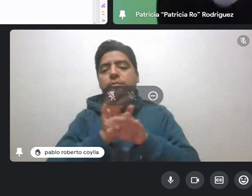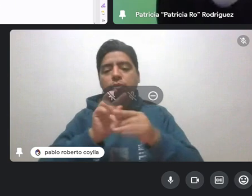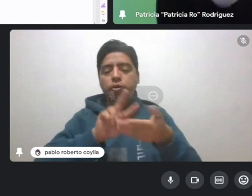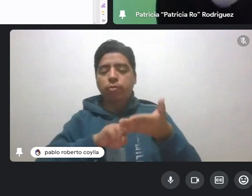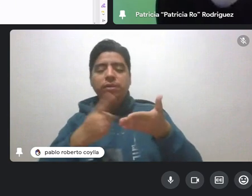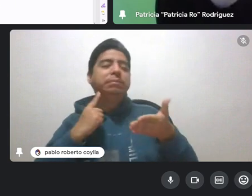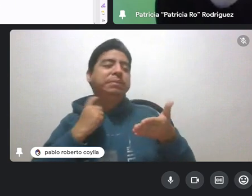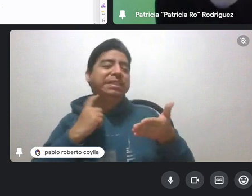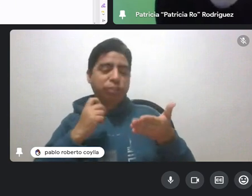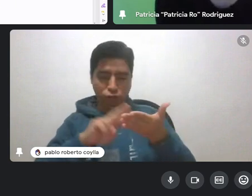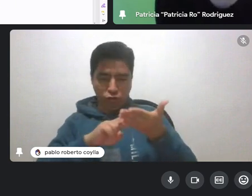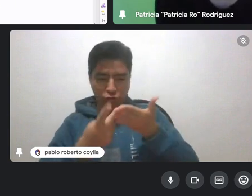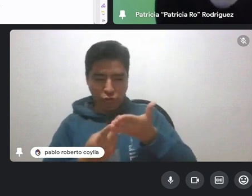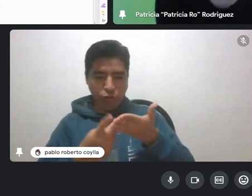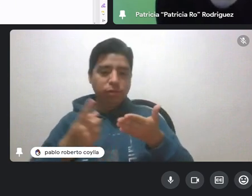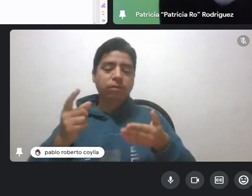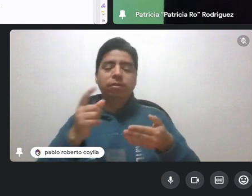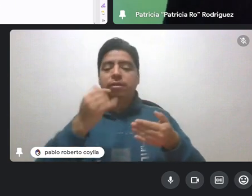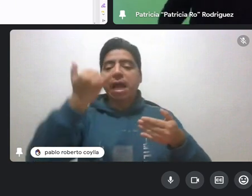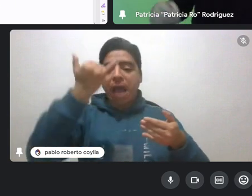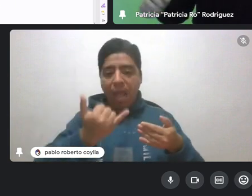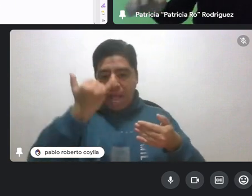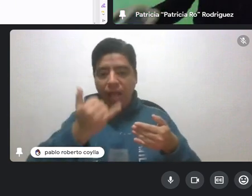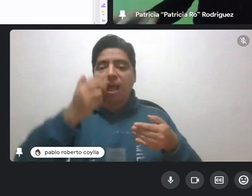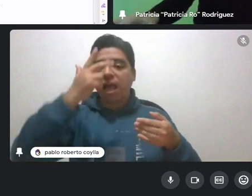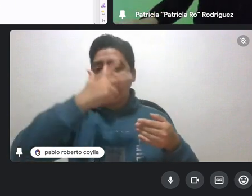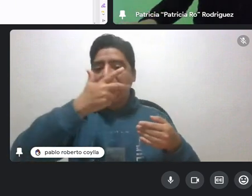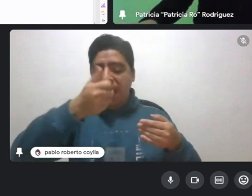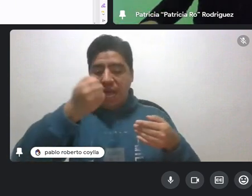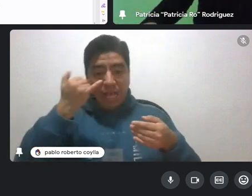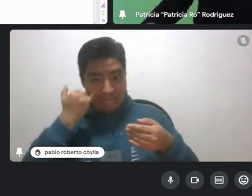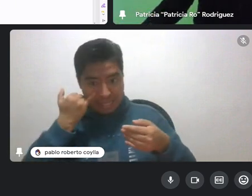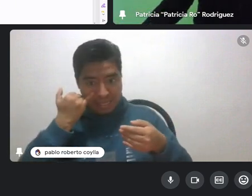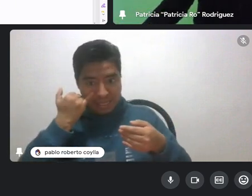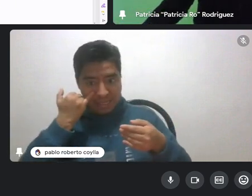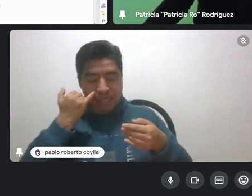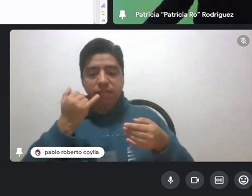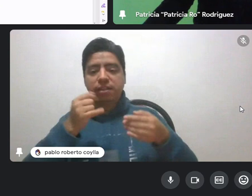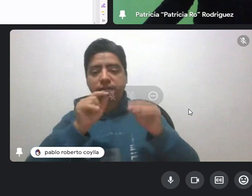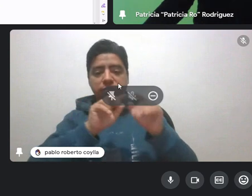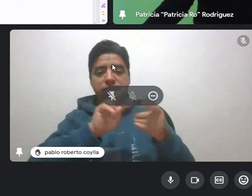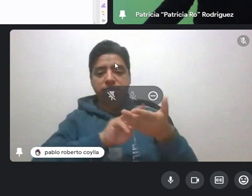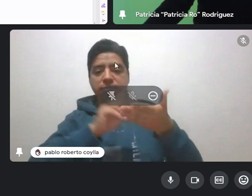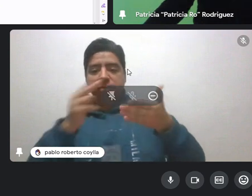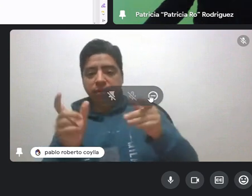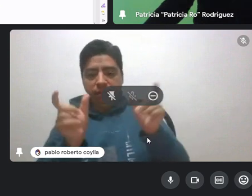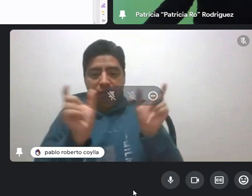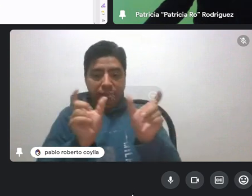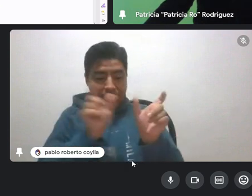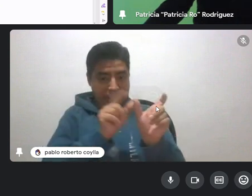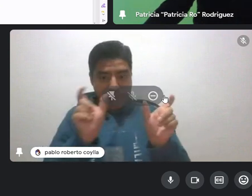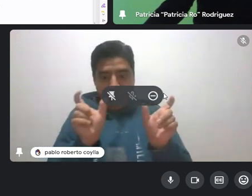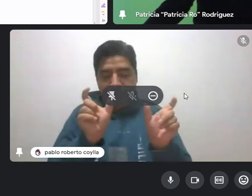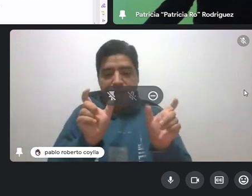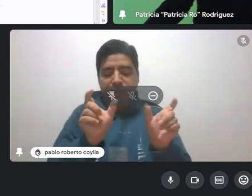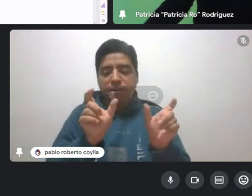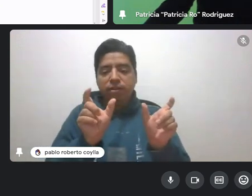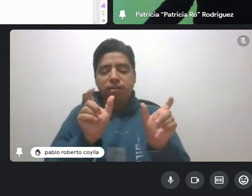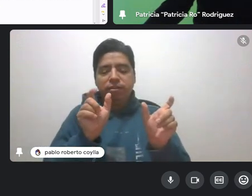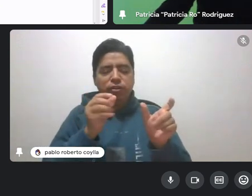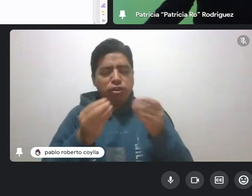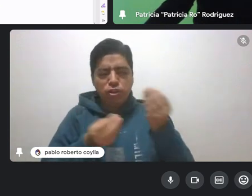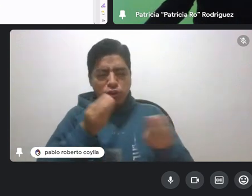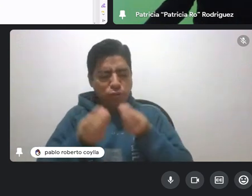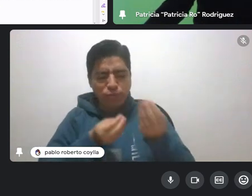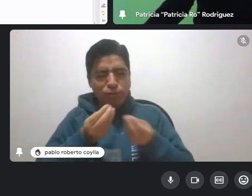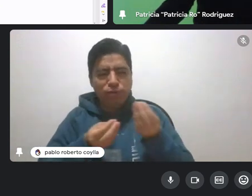is en una oración, sí, traducida al español. Sé que es hay,